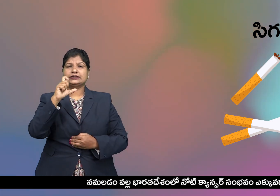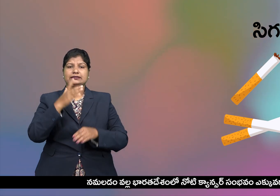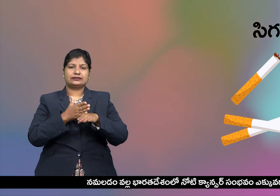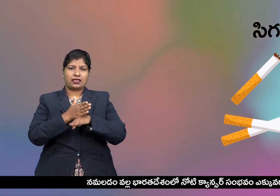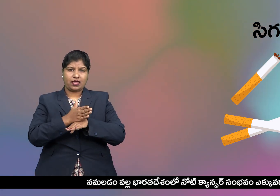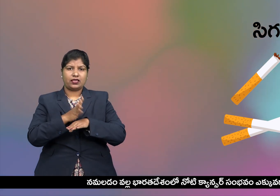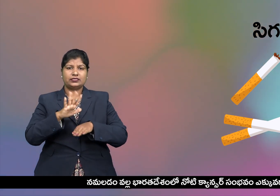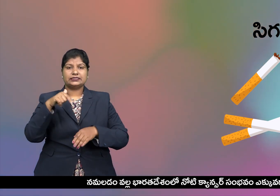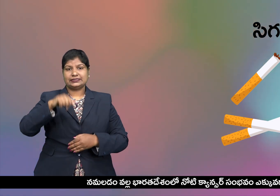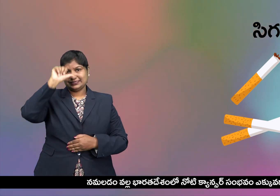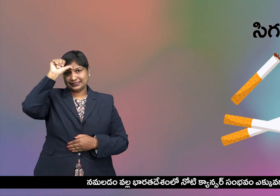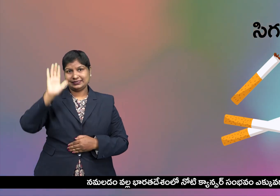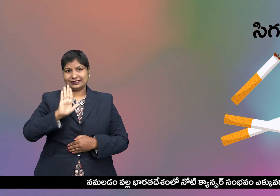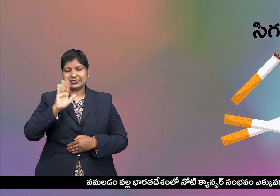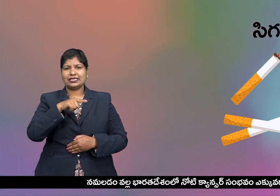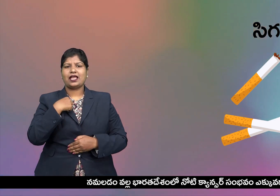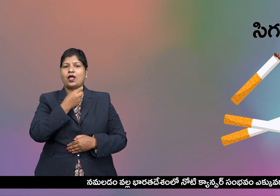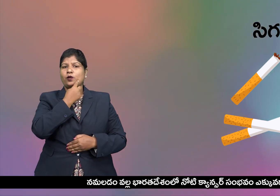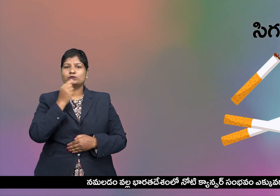నమలడం వల్ల భారతదేశంలో